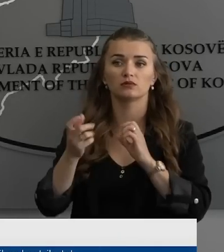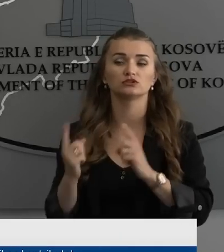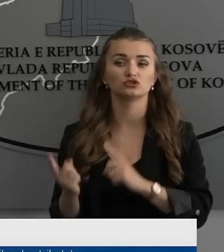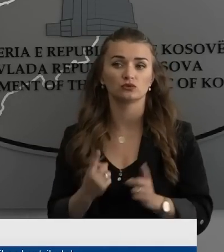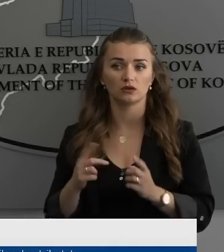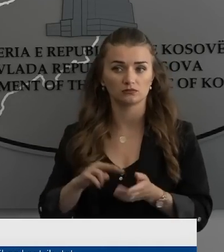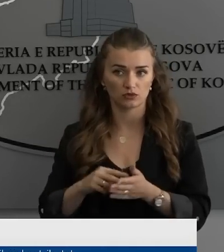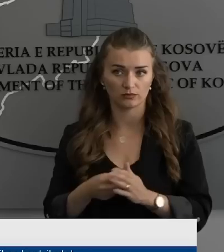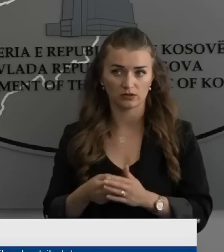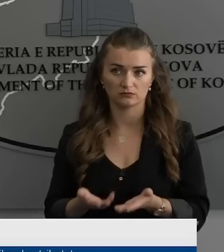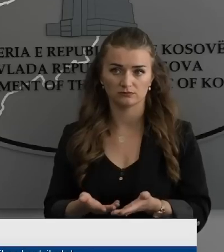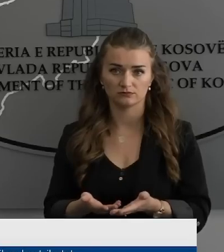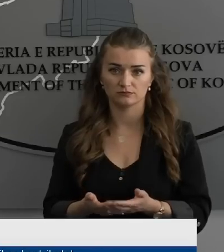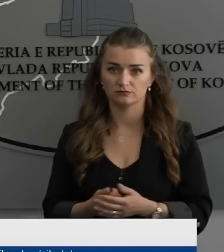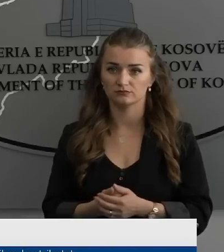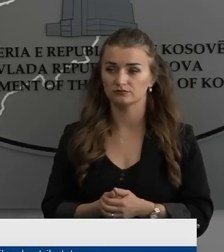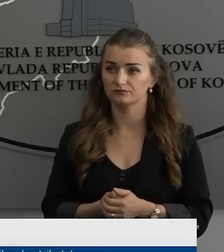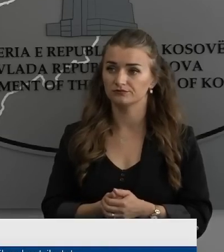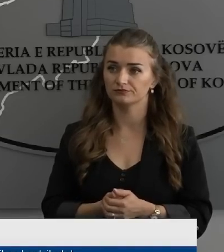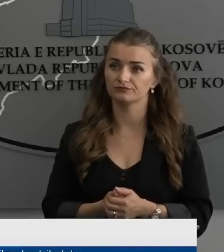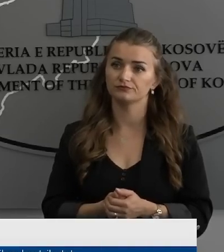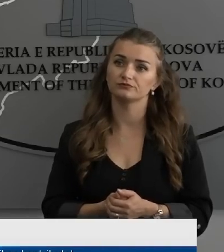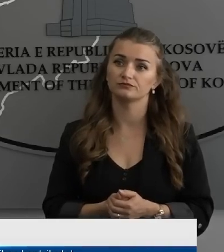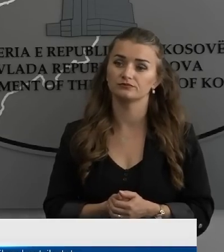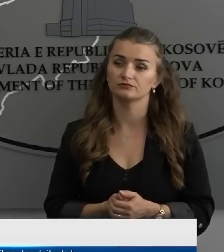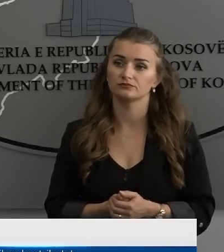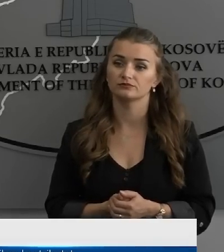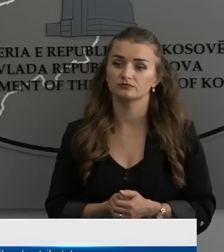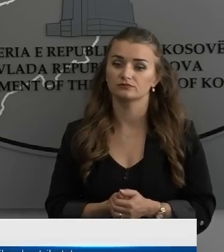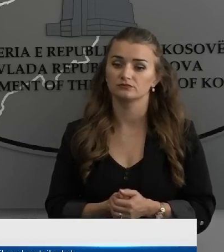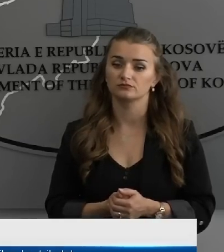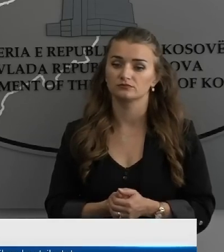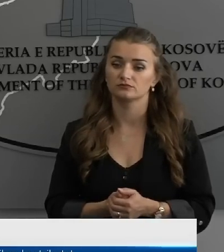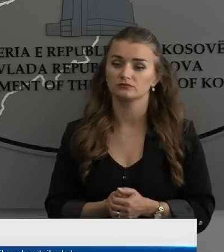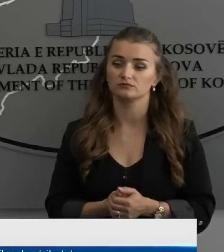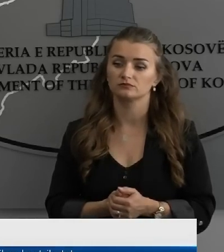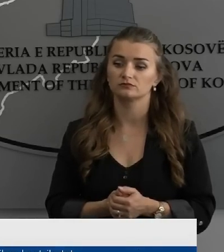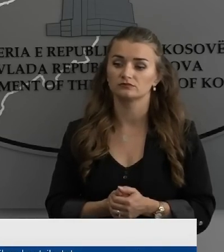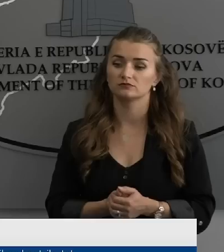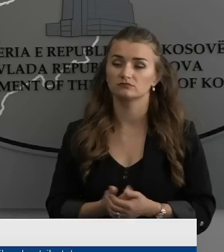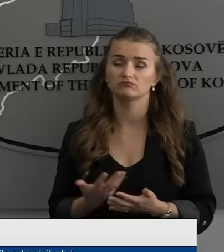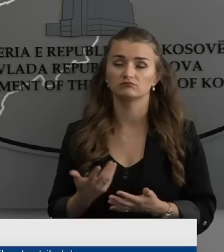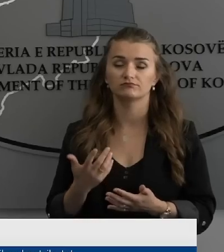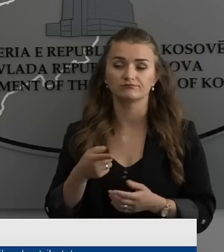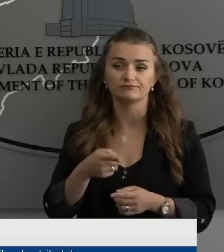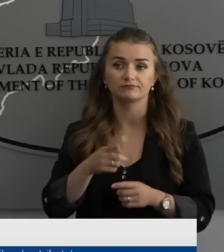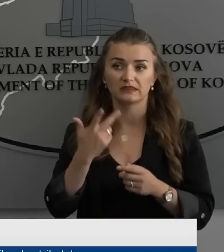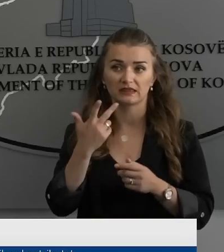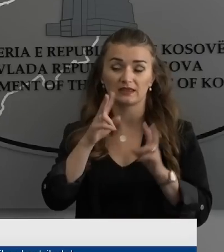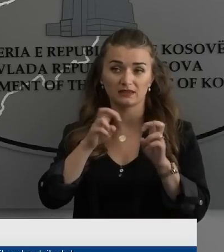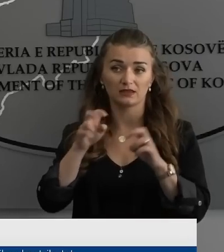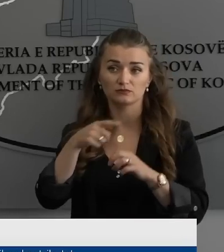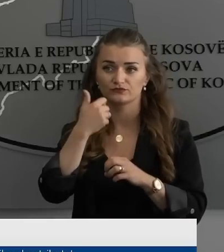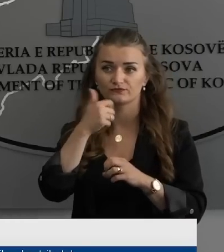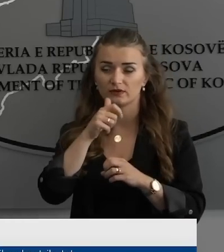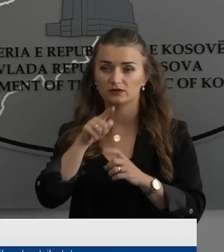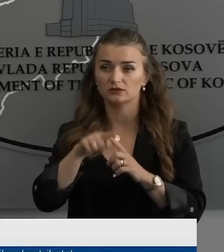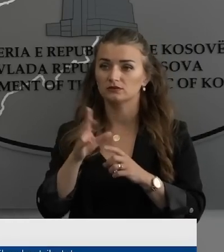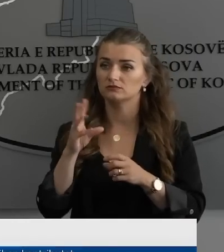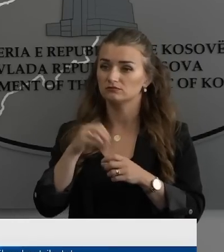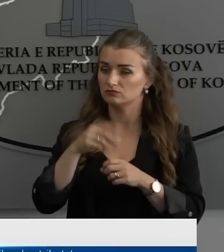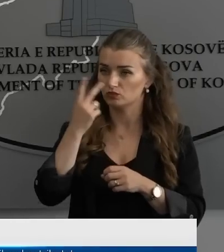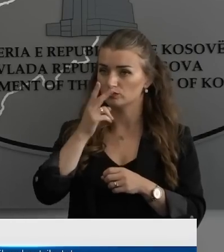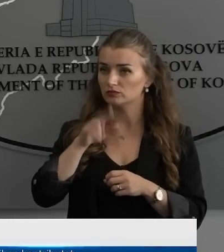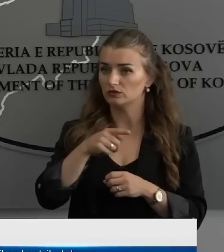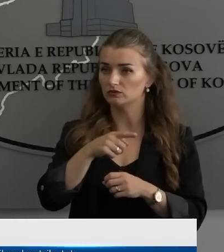këto tri pika. Janë që të mbohen zgjedhjet e parakoshme në komunat